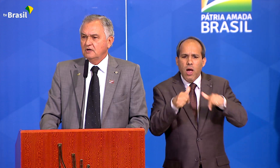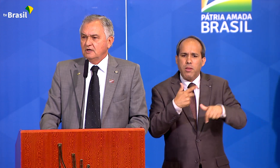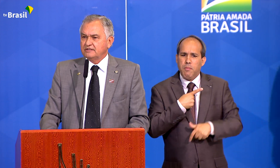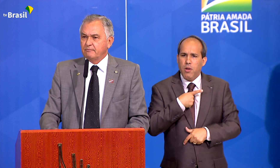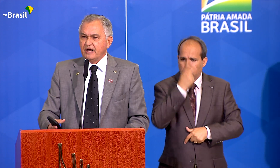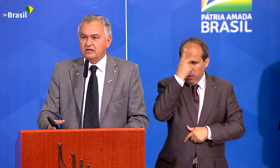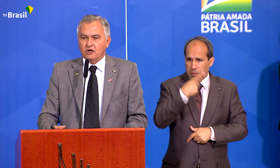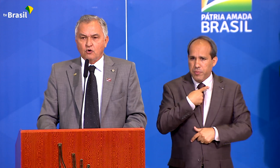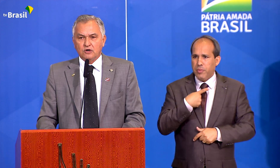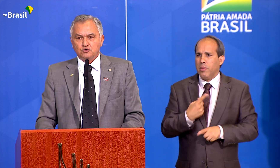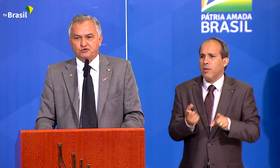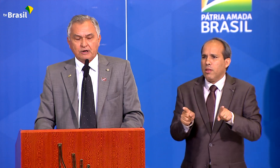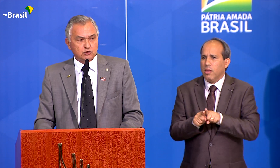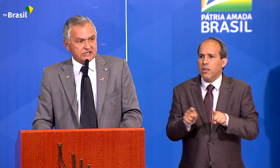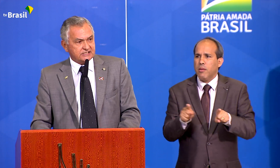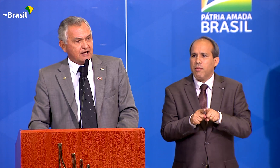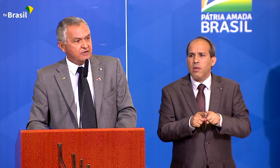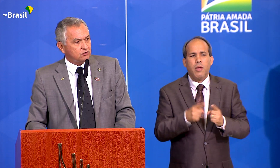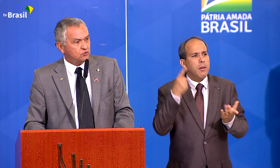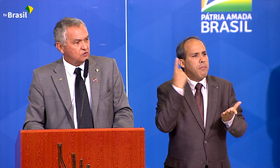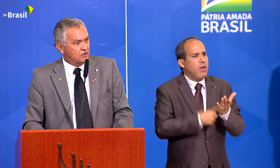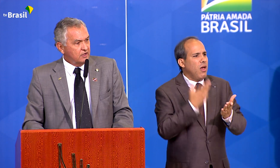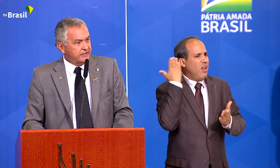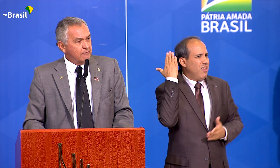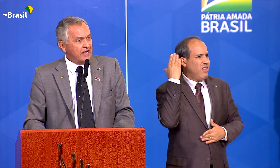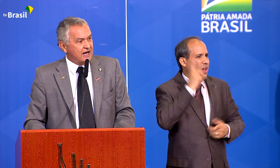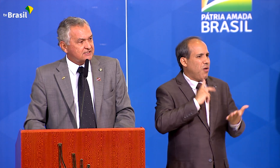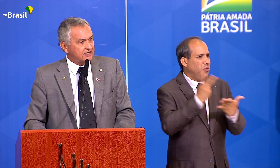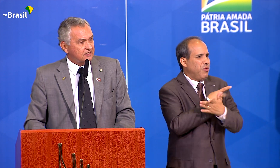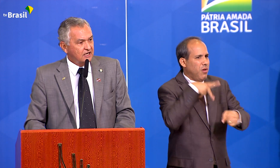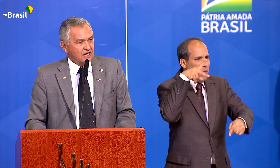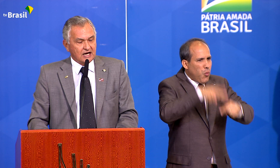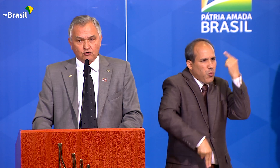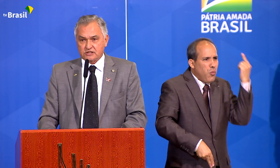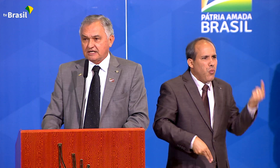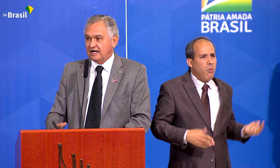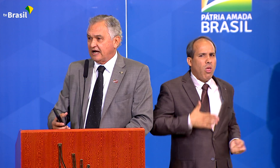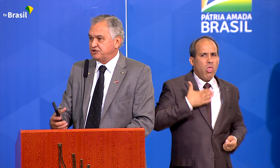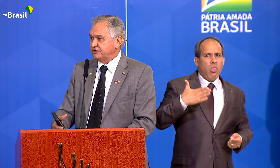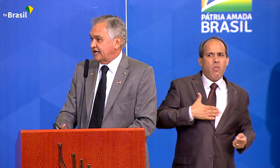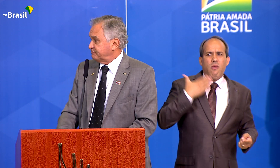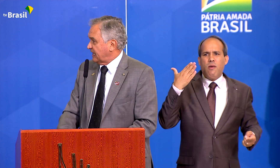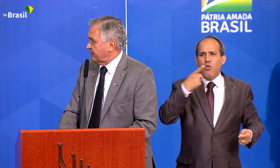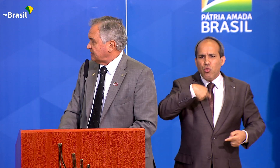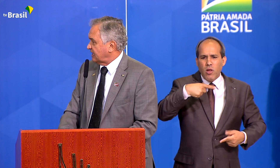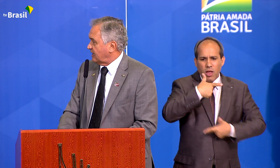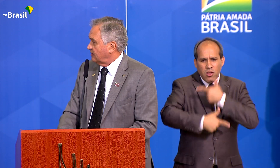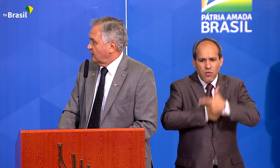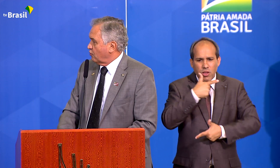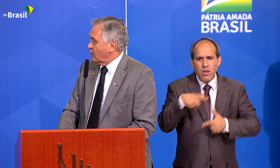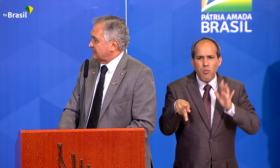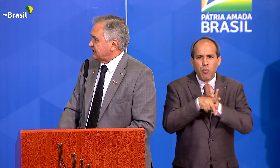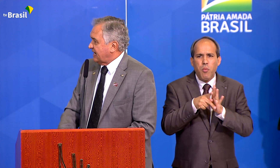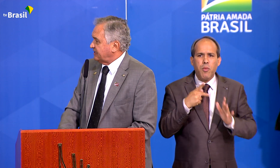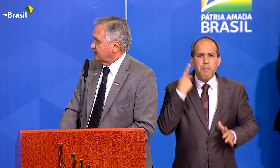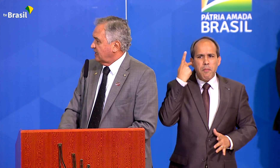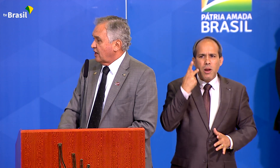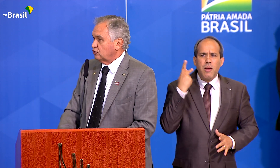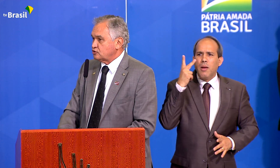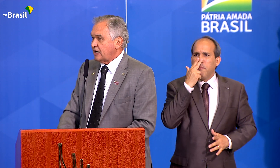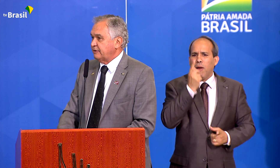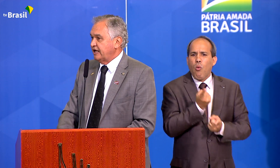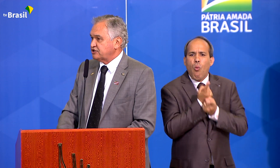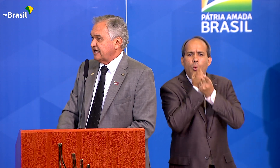meu também quando tivemos cenciamento e ameaça a nossa atividade parlamentar com